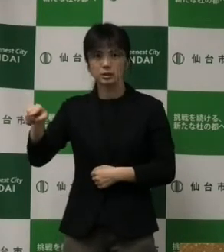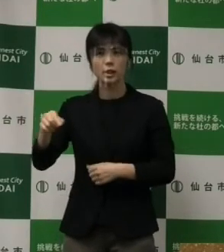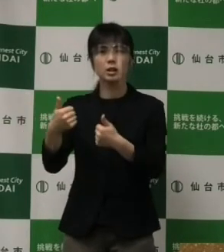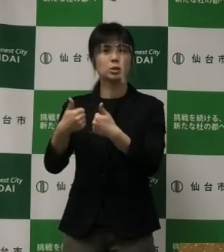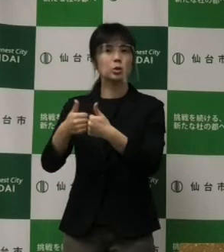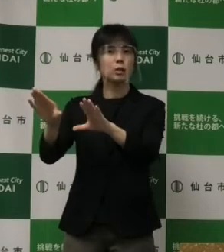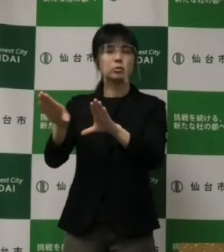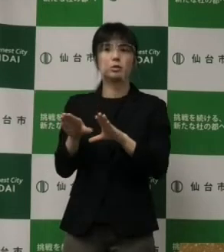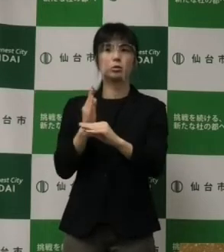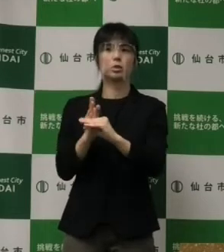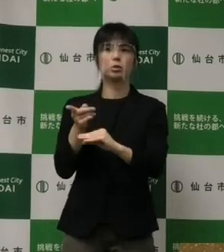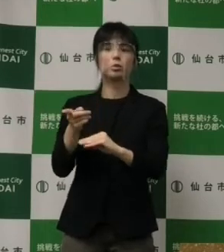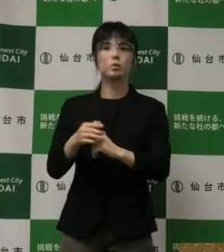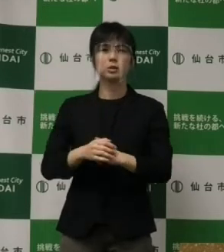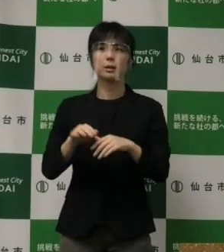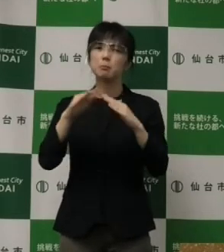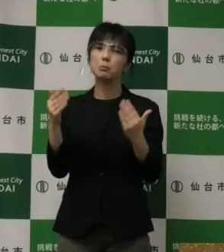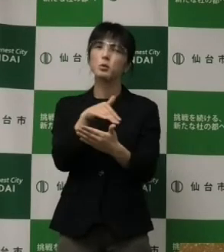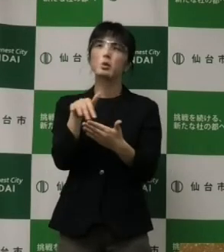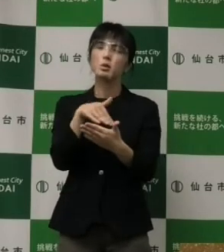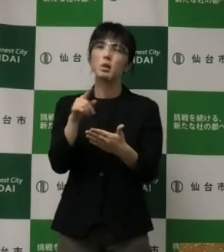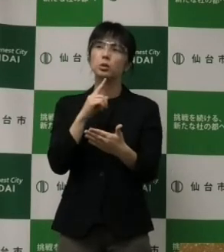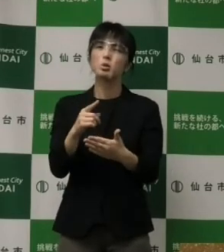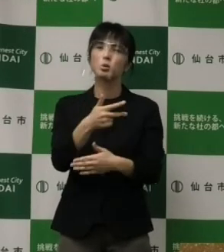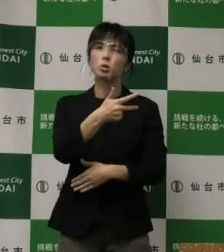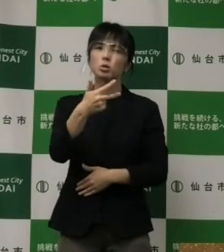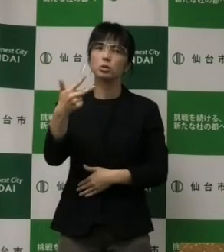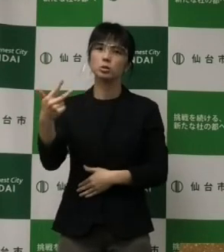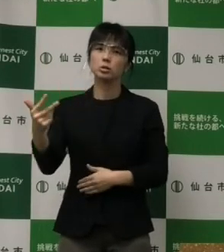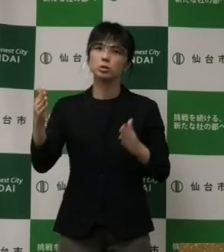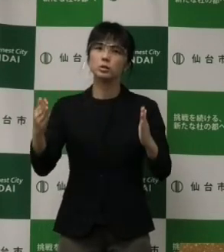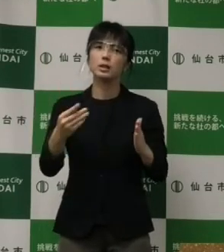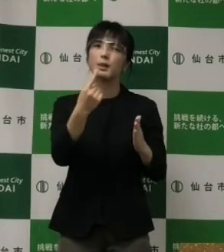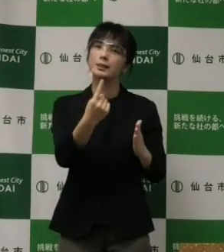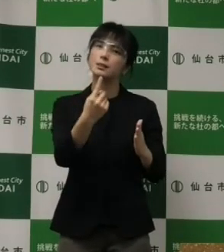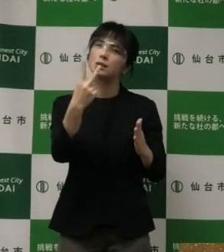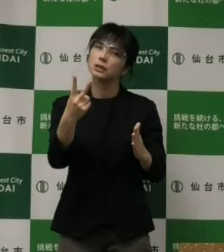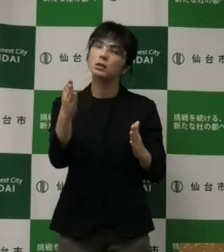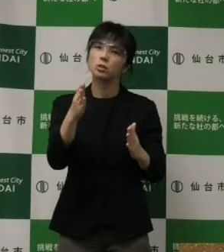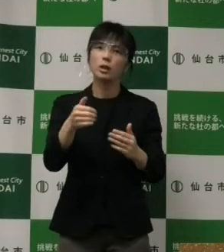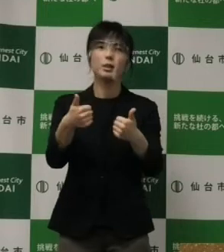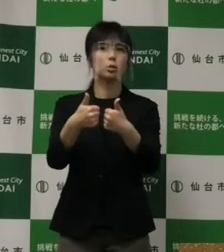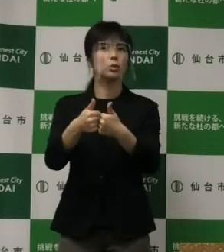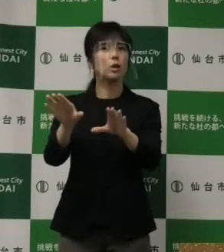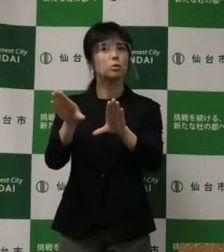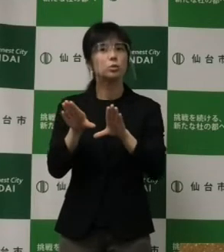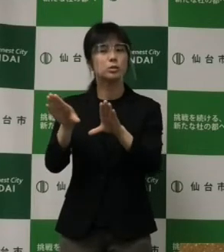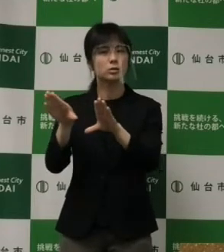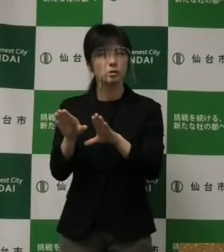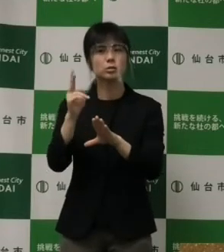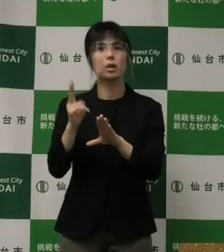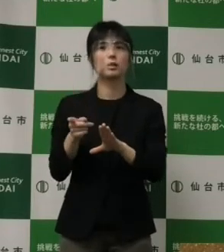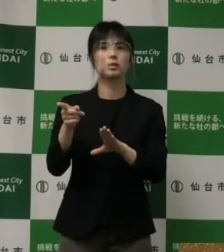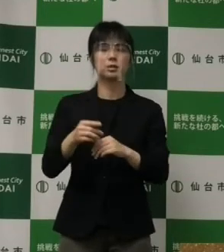体の件数ですけれども、まあ、週に 1,2 件くらいの相談がございます。では